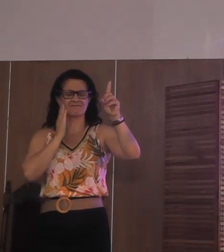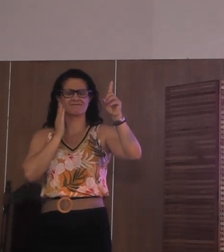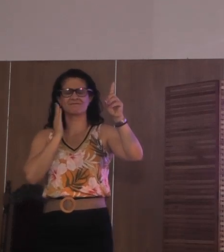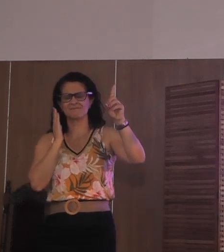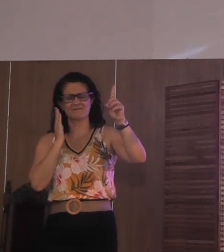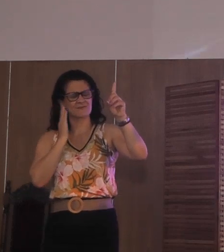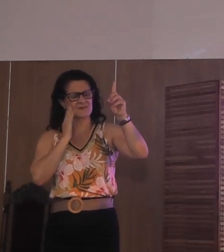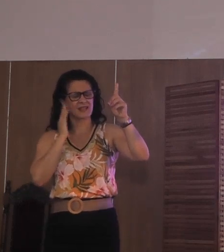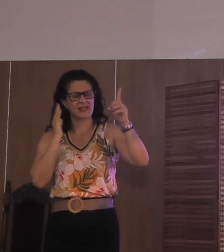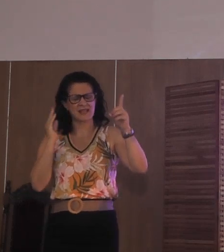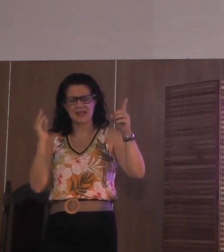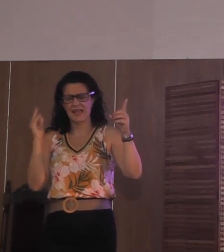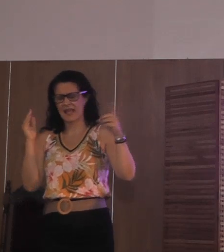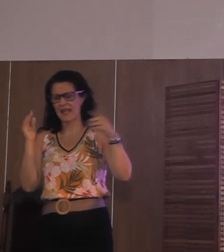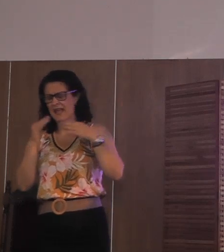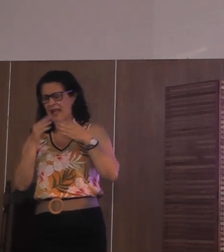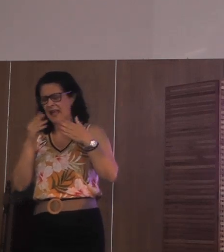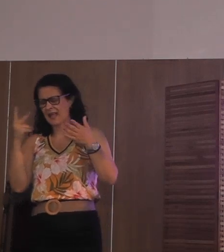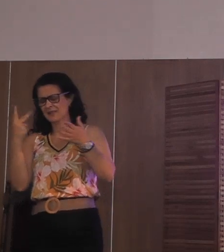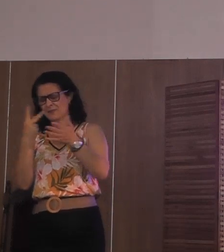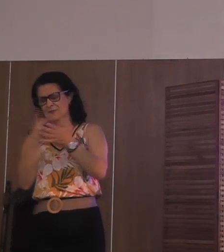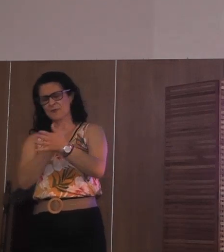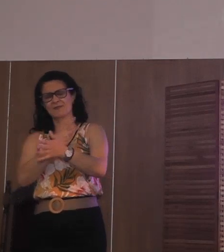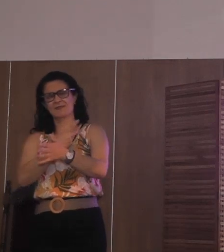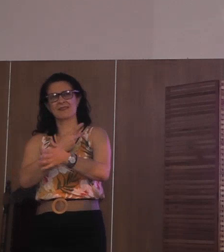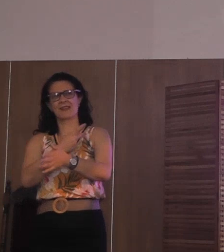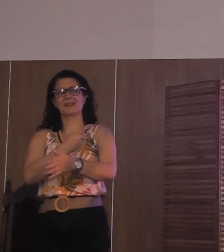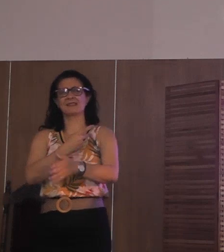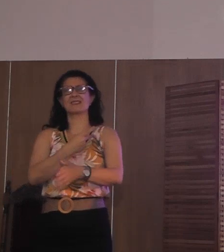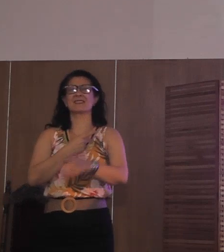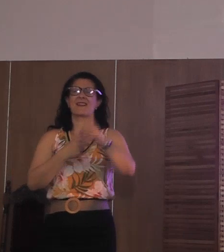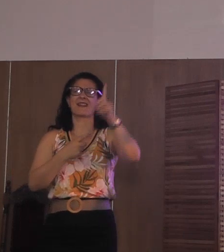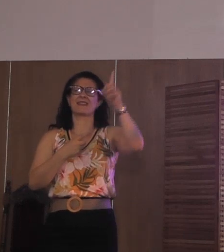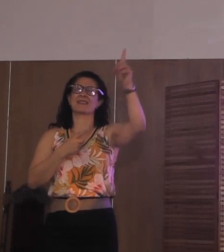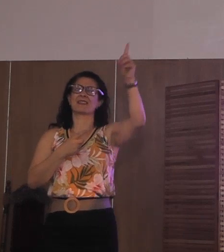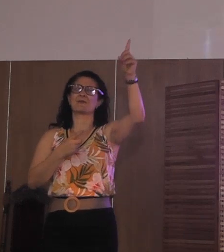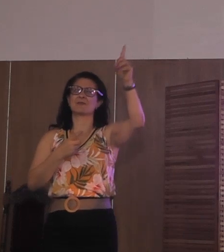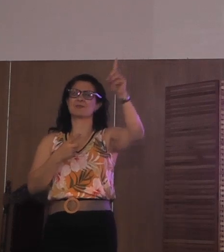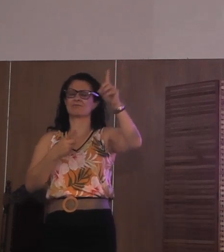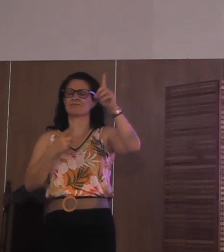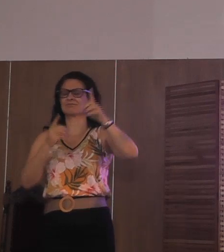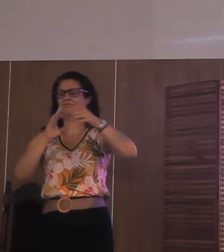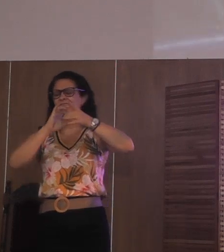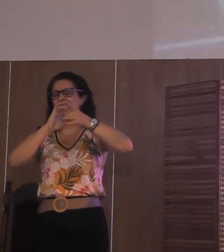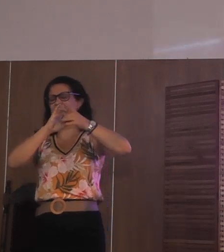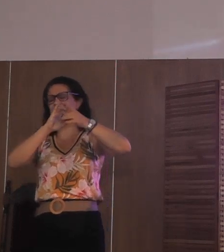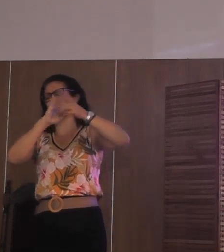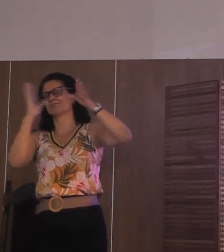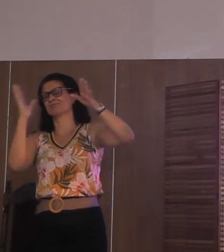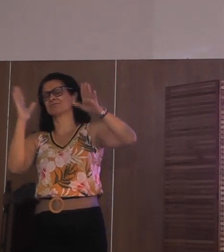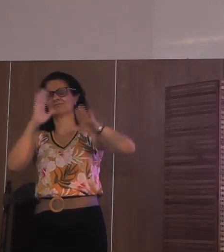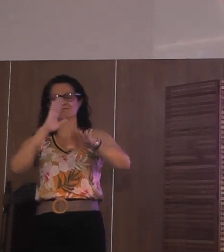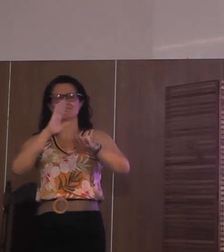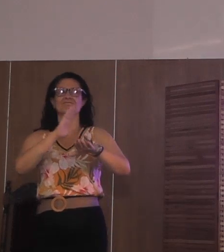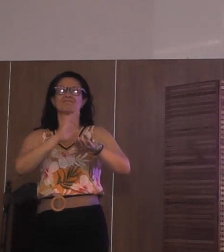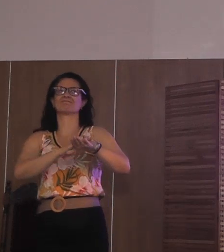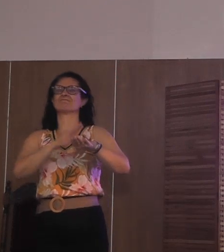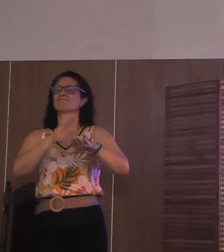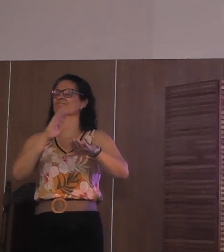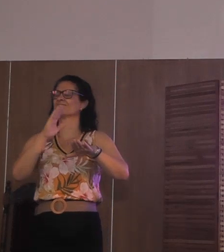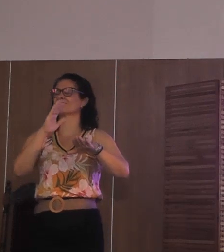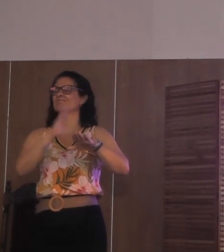que nada acontece sem a Tua vontade.